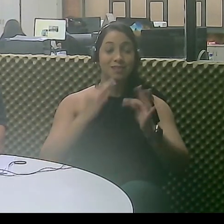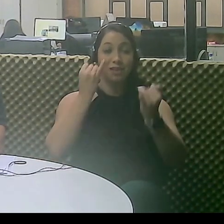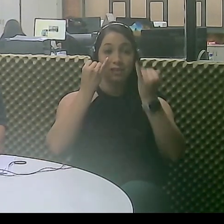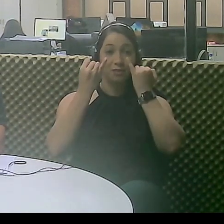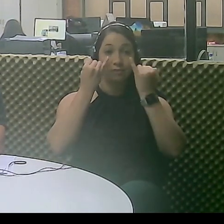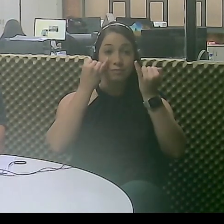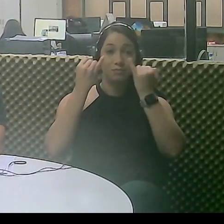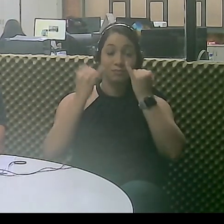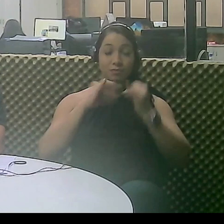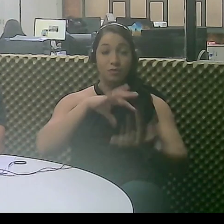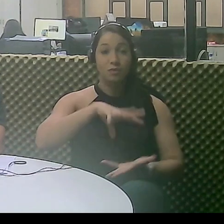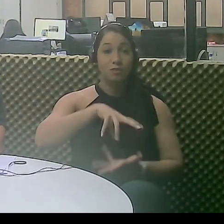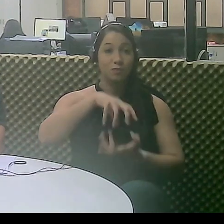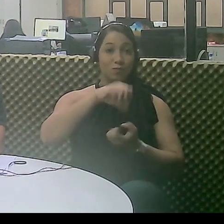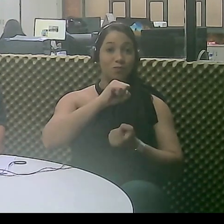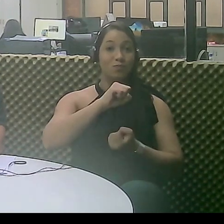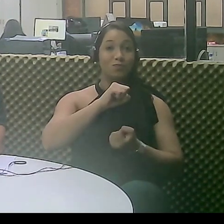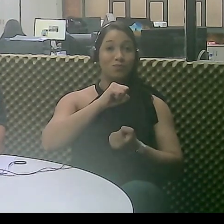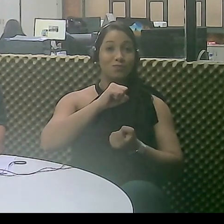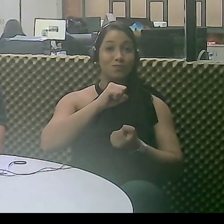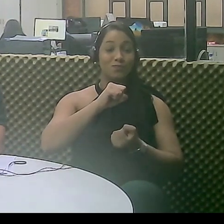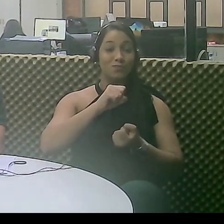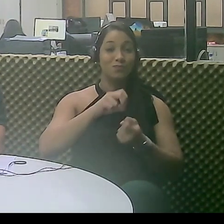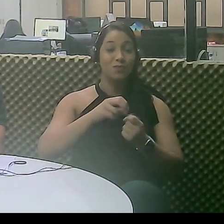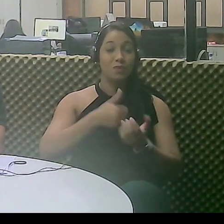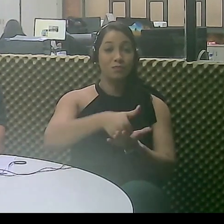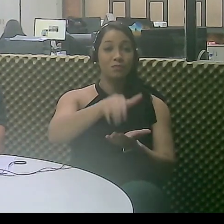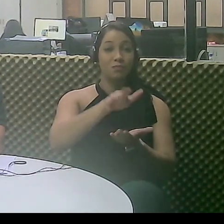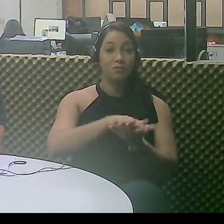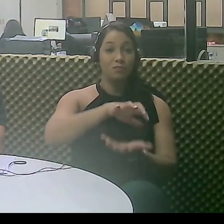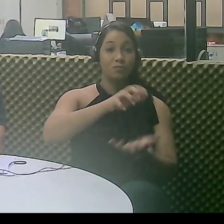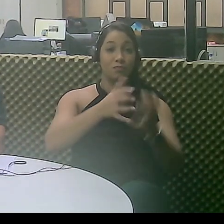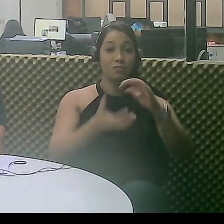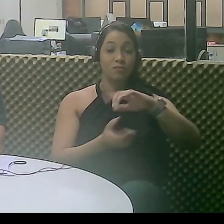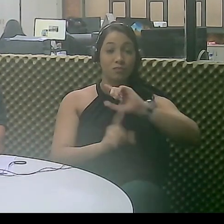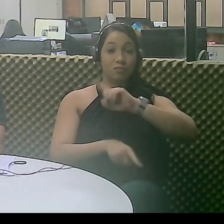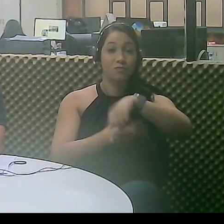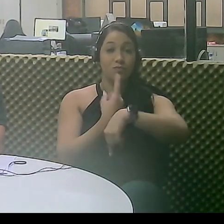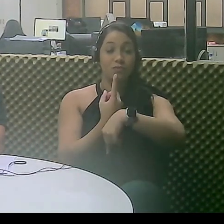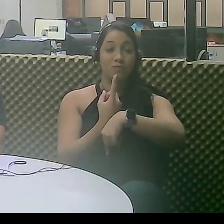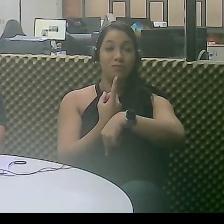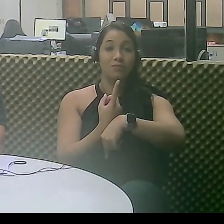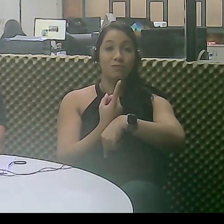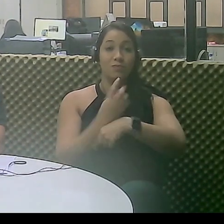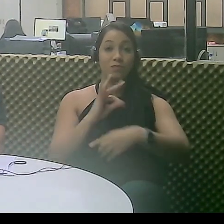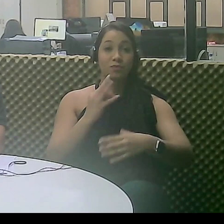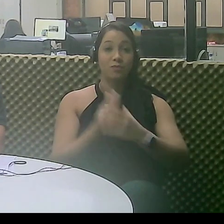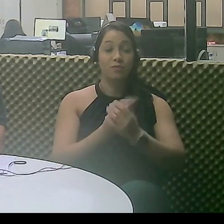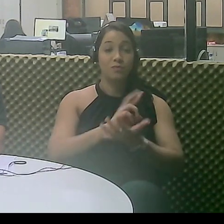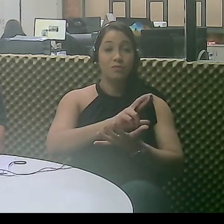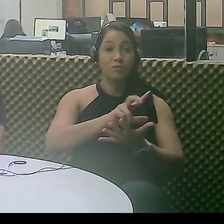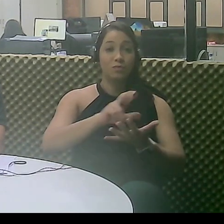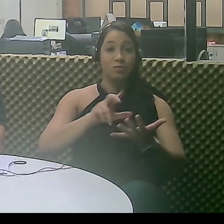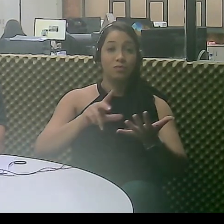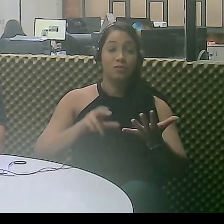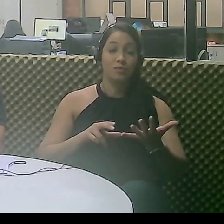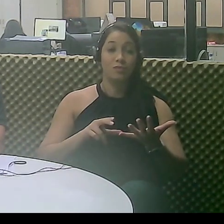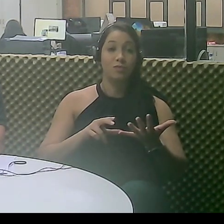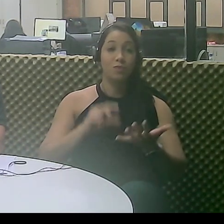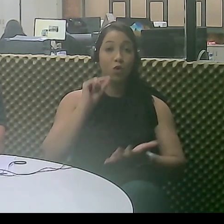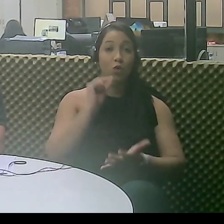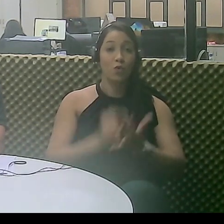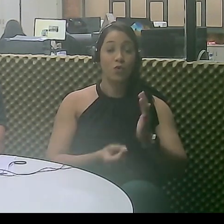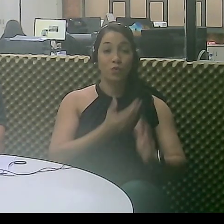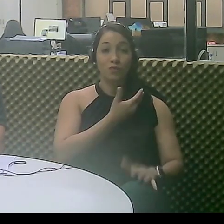Dados, Sustentabilidade, Reforma Tributária, Inovação, Inclusão e Diversidade e